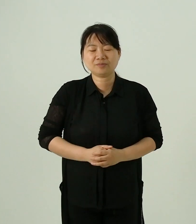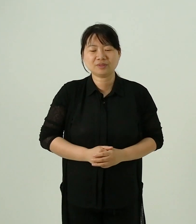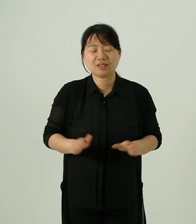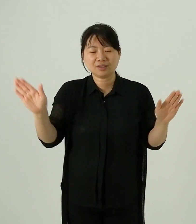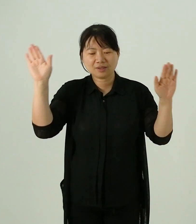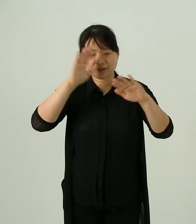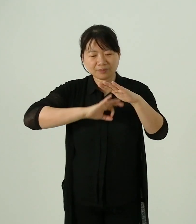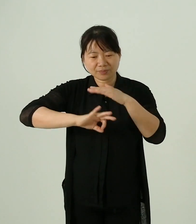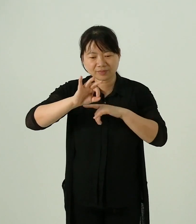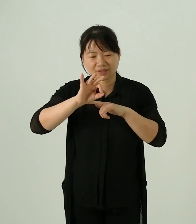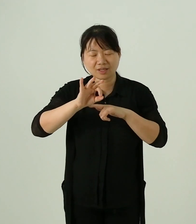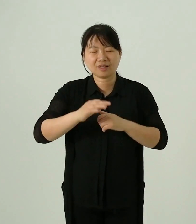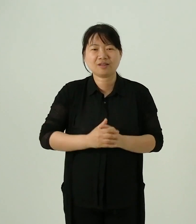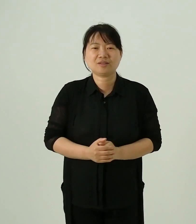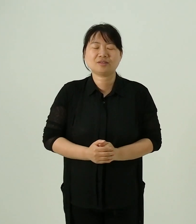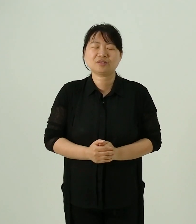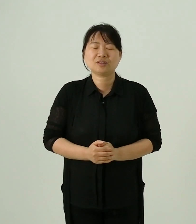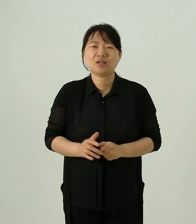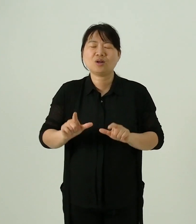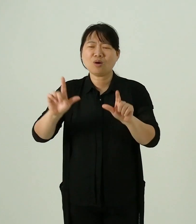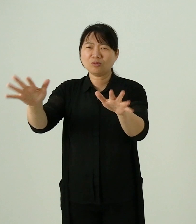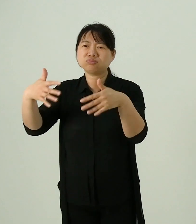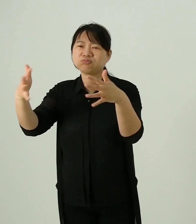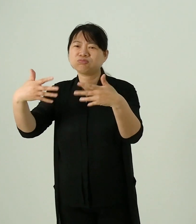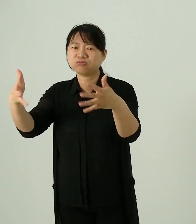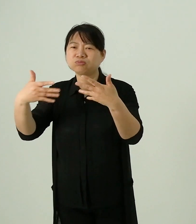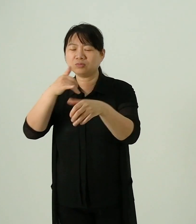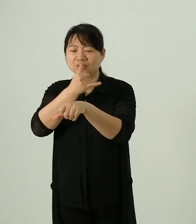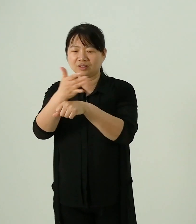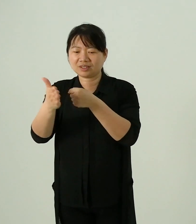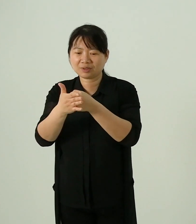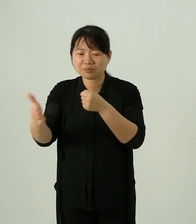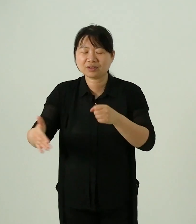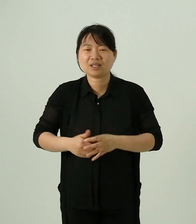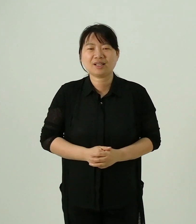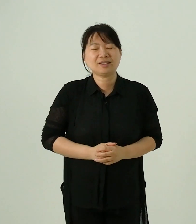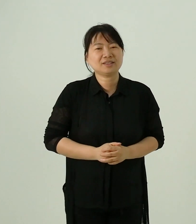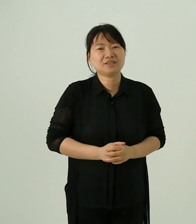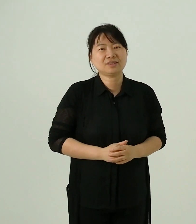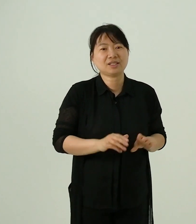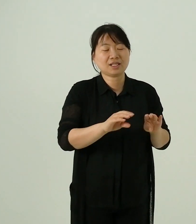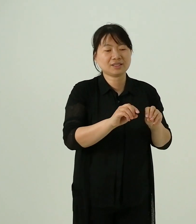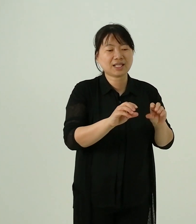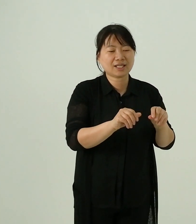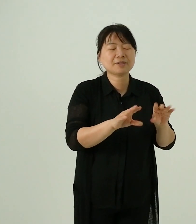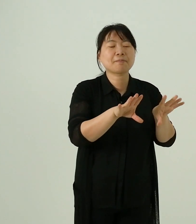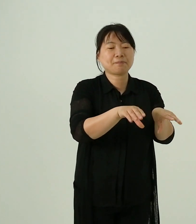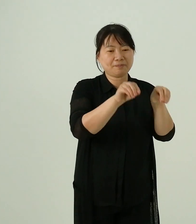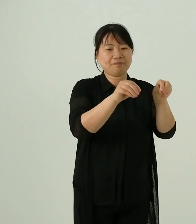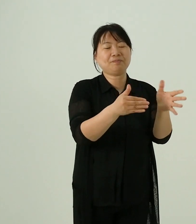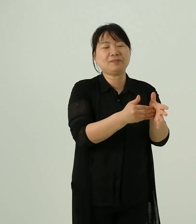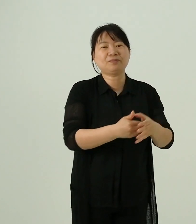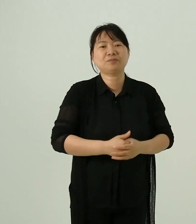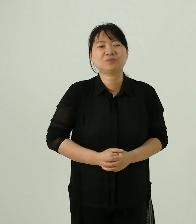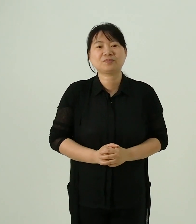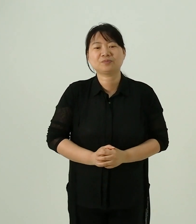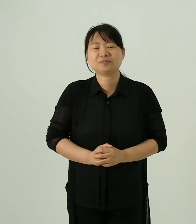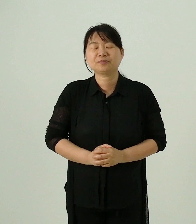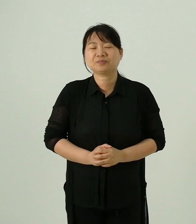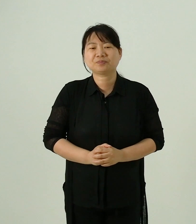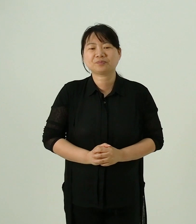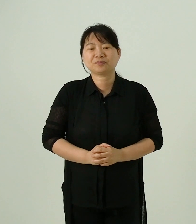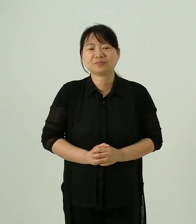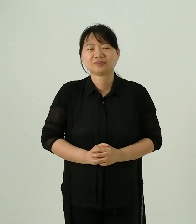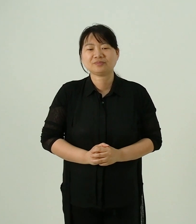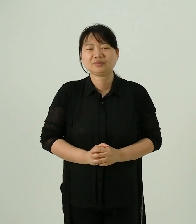밤새 동풍쪽 선풍기를 하나님이 부르셔서 땅을 바짝 말렸습니다.